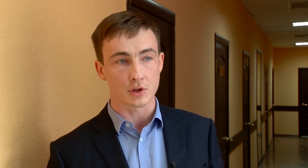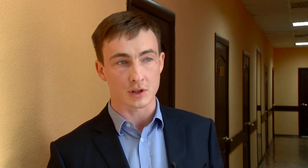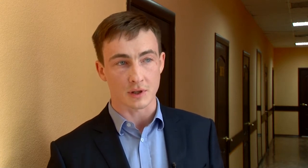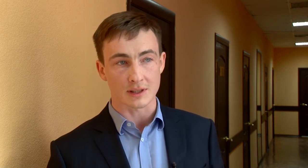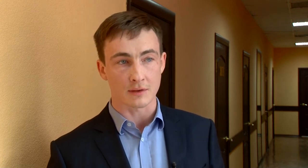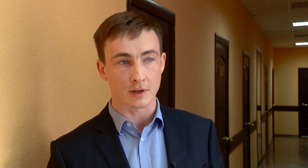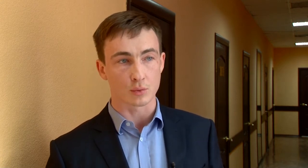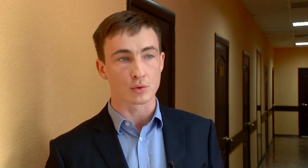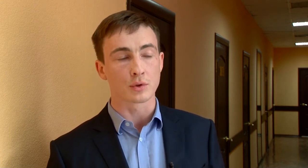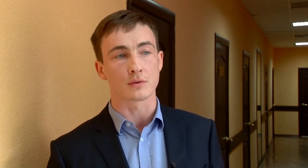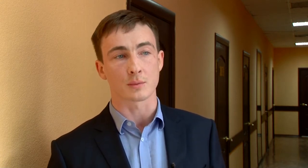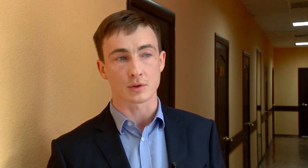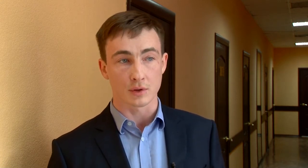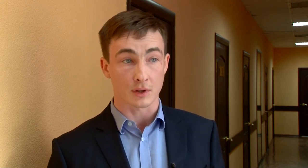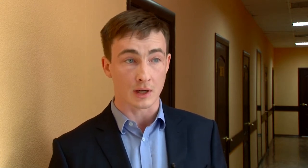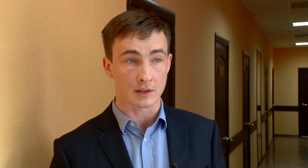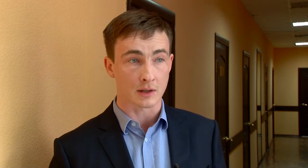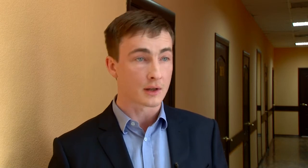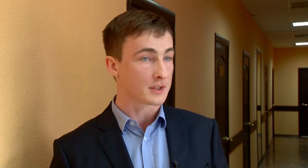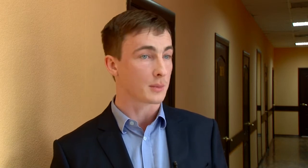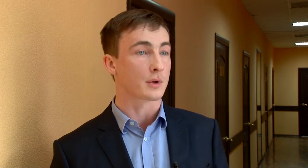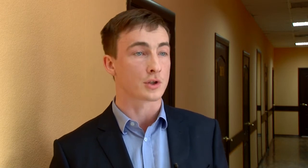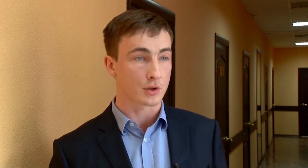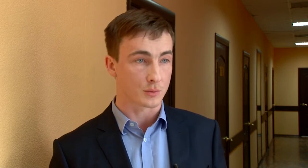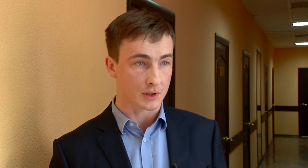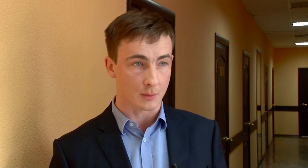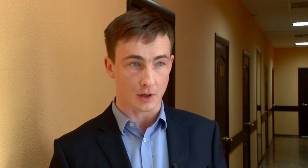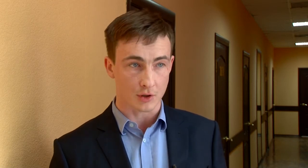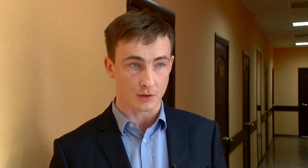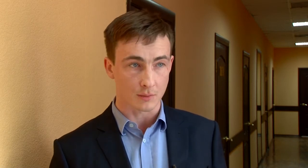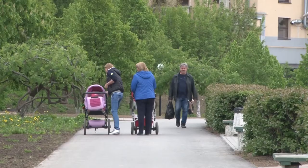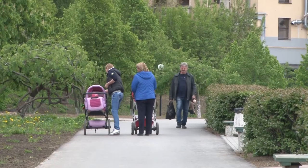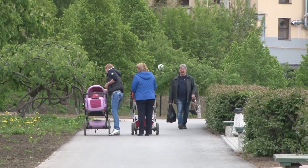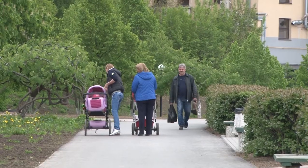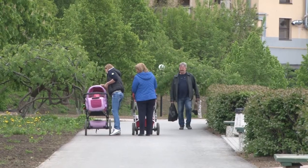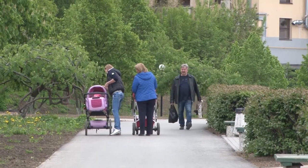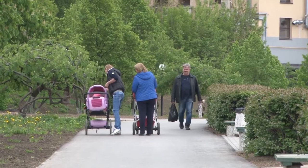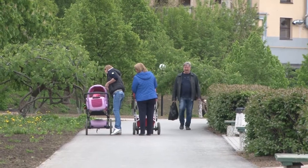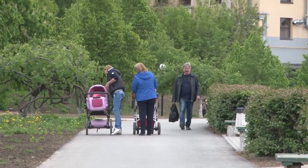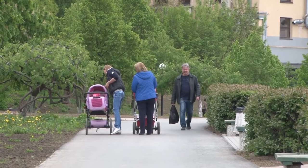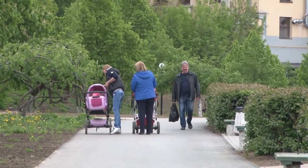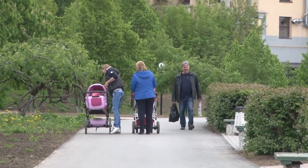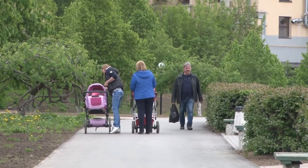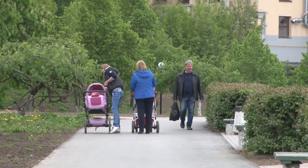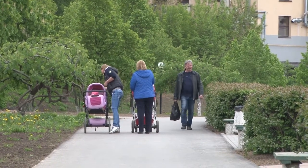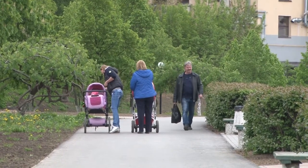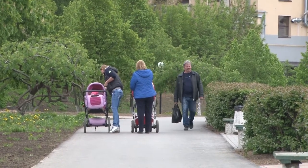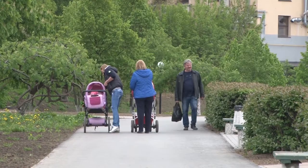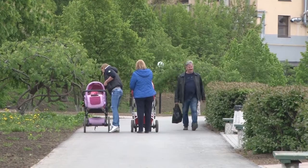сейчас предоставлять услуги информационного характера всем обращающимся к нам гражданам. Конечно, эта работа направлена на повышение качества